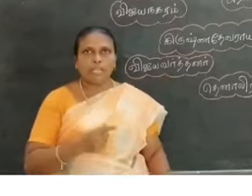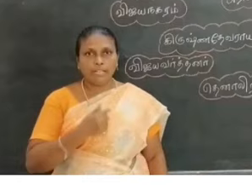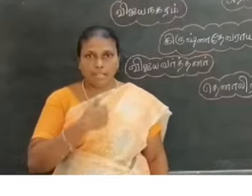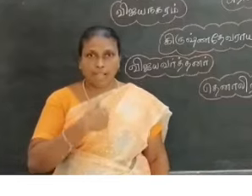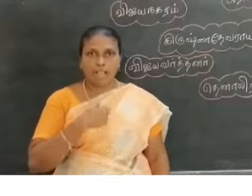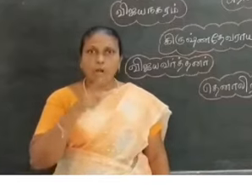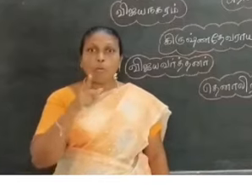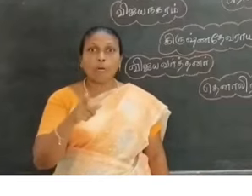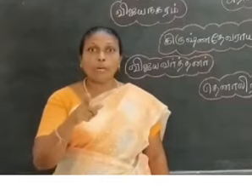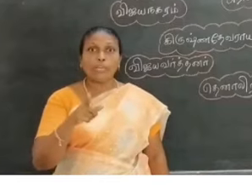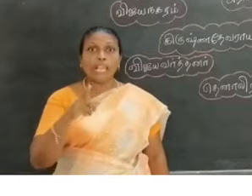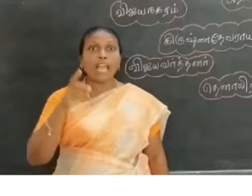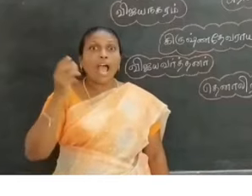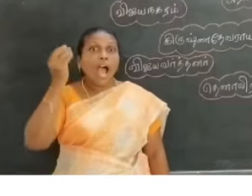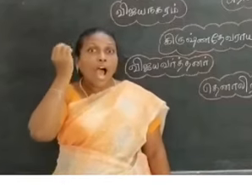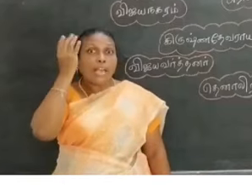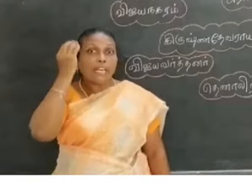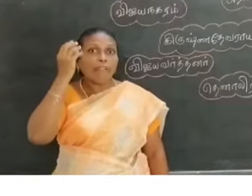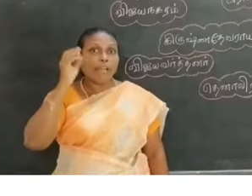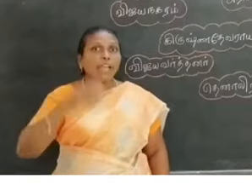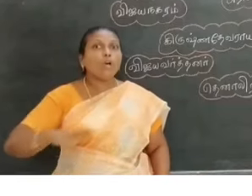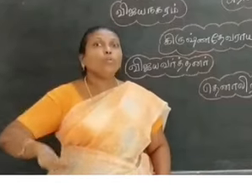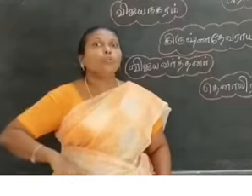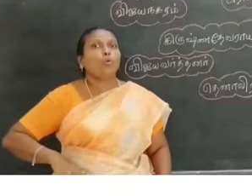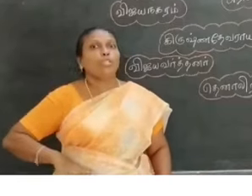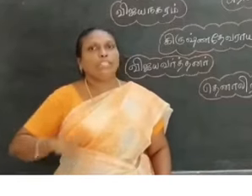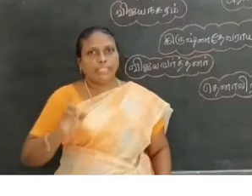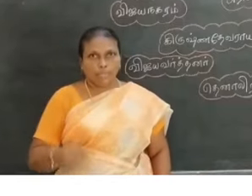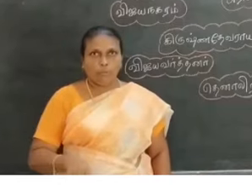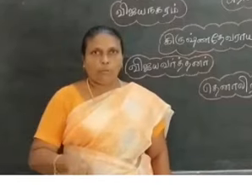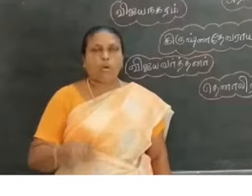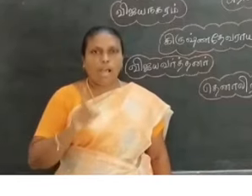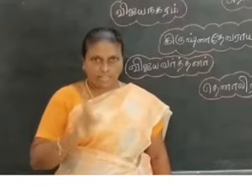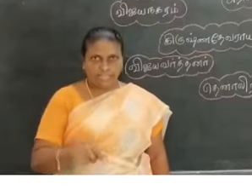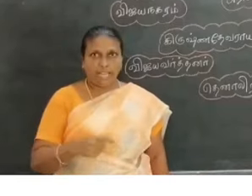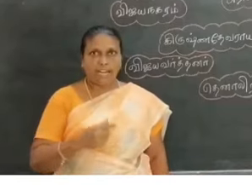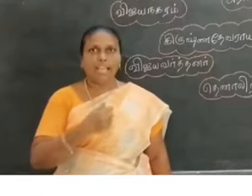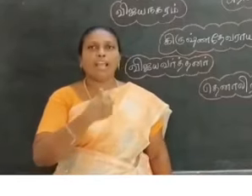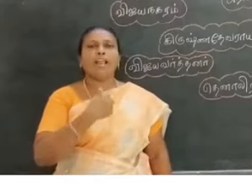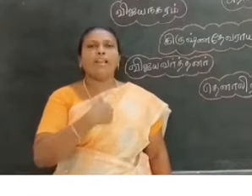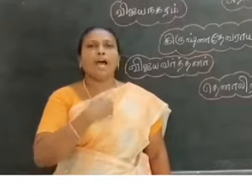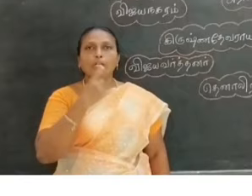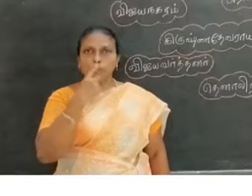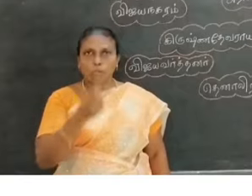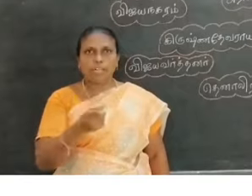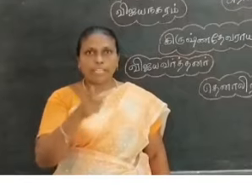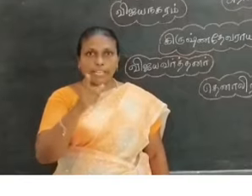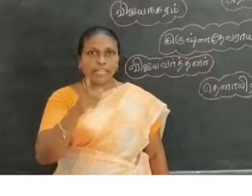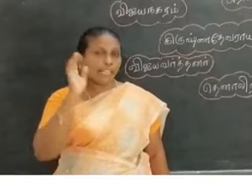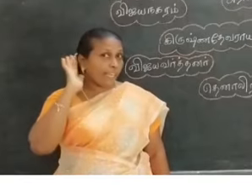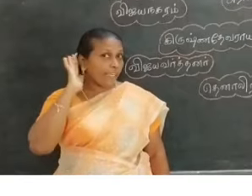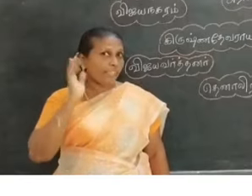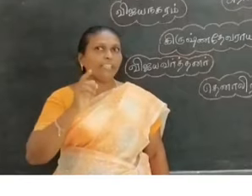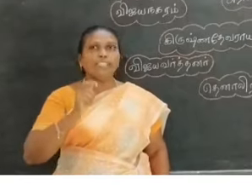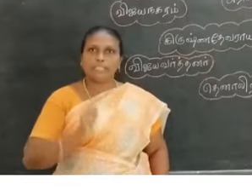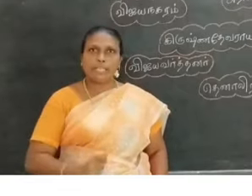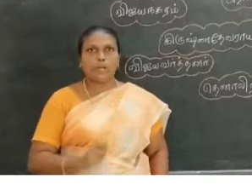சொன்னாரு, நான் உன்னுடைய அறிவை சோதனை செய்யணும், அதனால நான் சொல்றத நீ கேட்டு